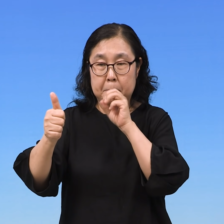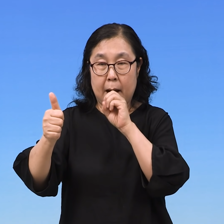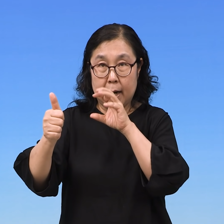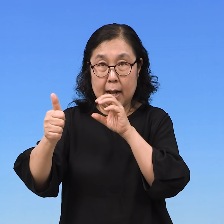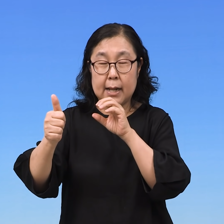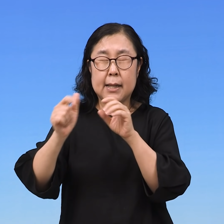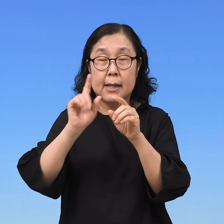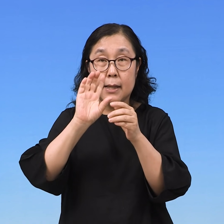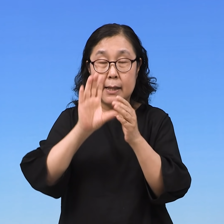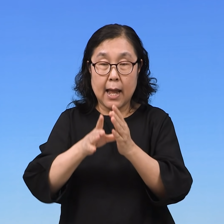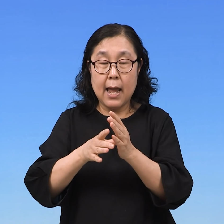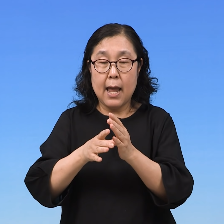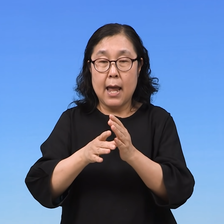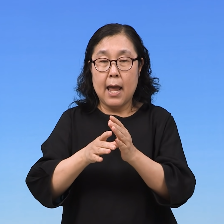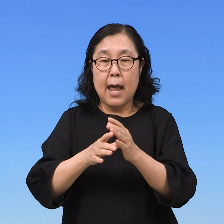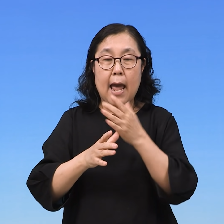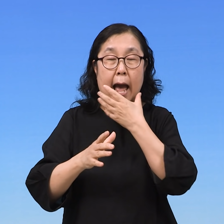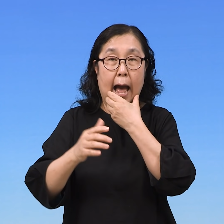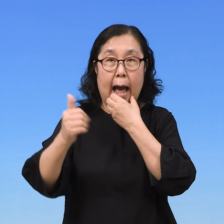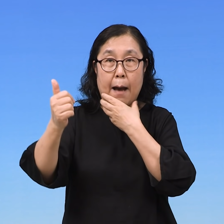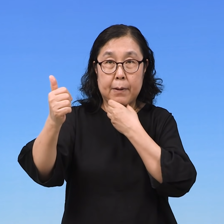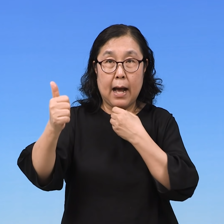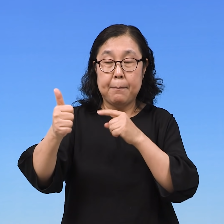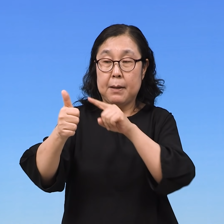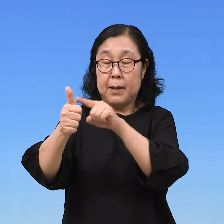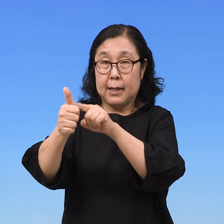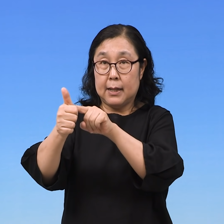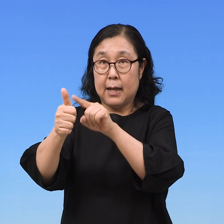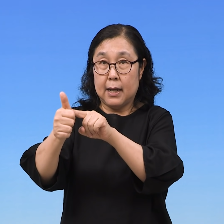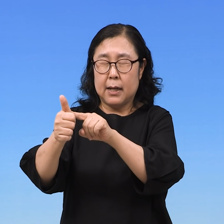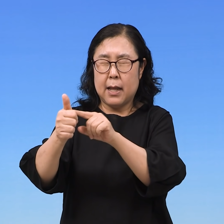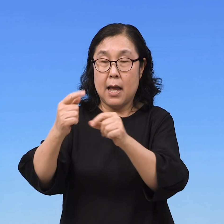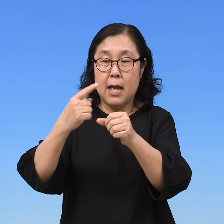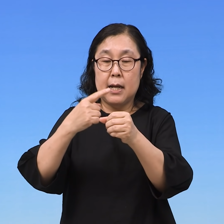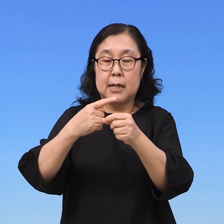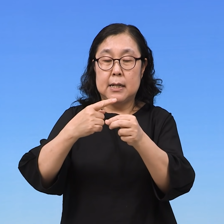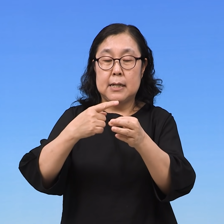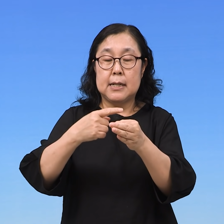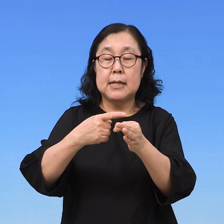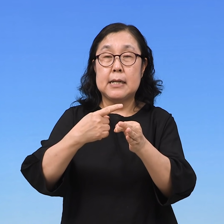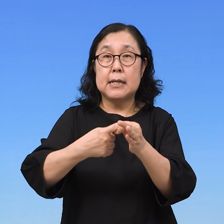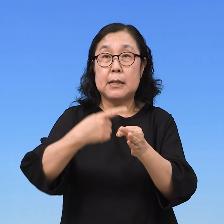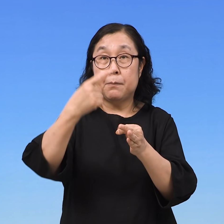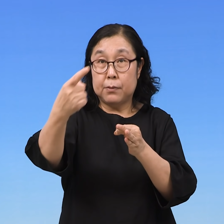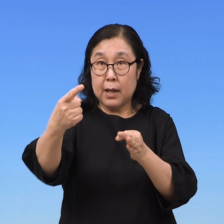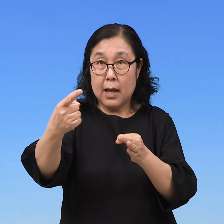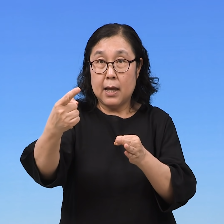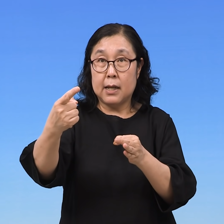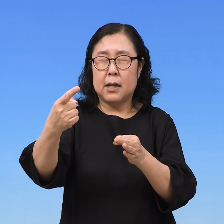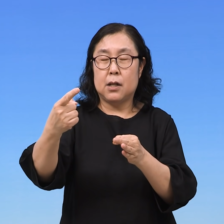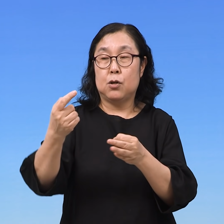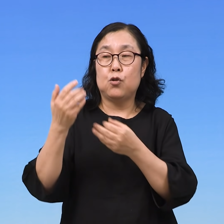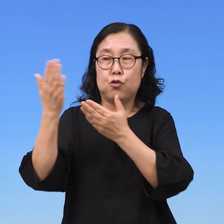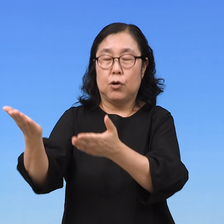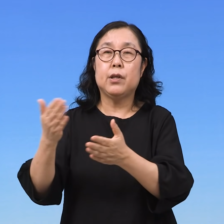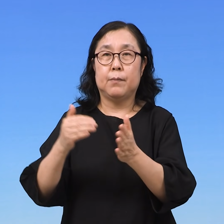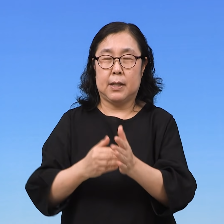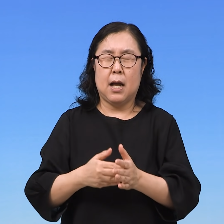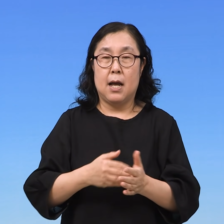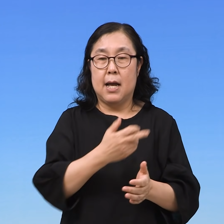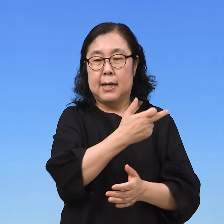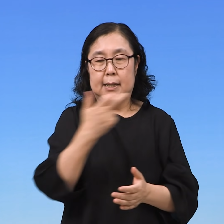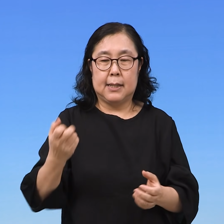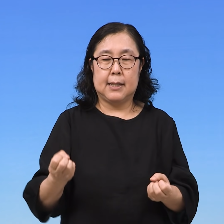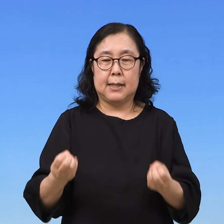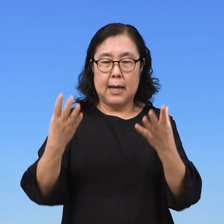얻은 것에서 10분의 1을 멜기세덱에게 주었더라. 여기 나오는 멜기세덱은요, 왕인 동시에 제사장이라고 기록되어